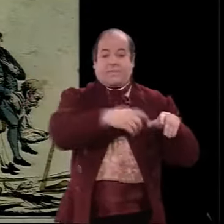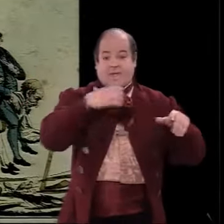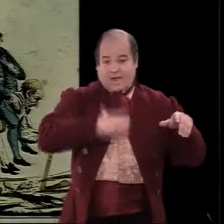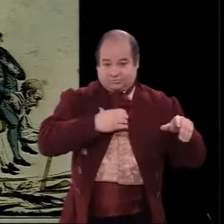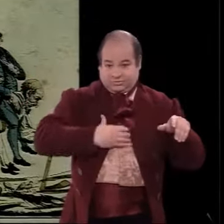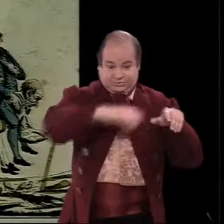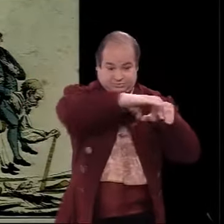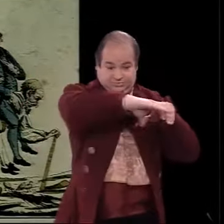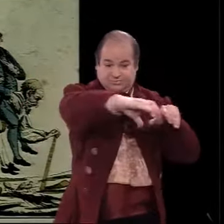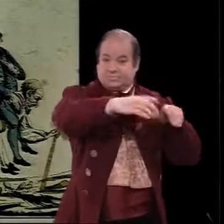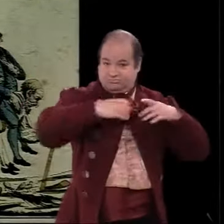tiers-État, c'est-à-dire du peuple.